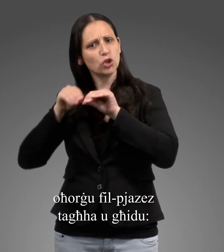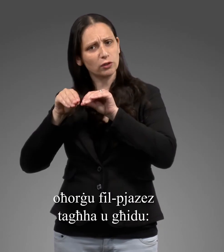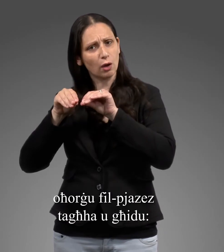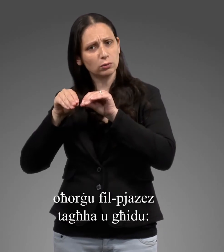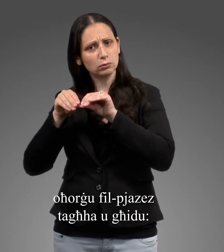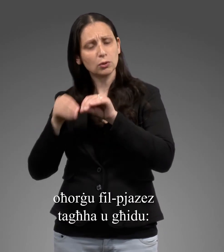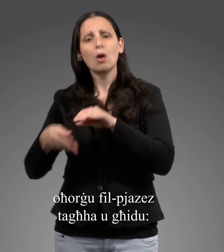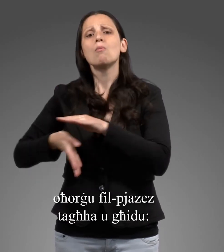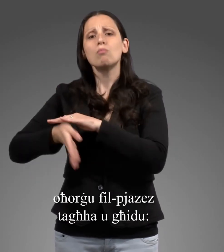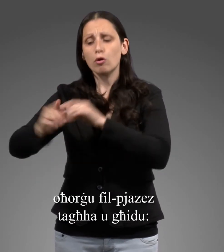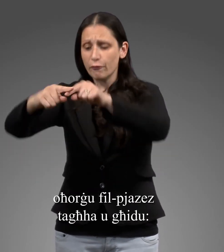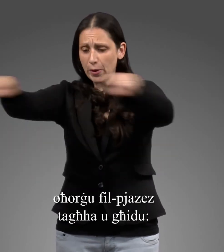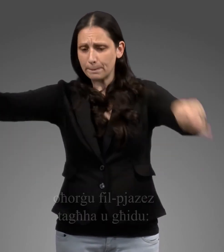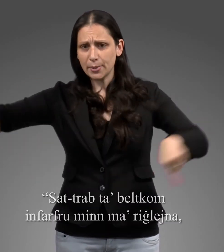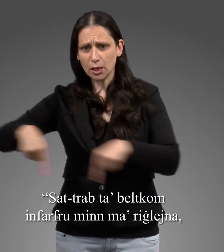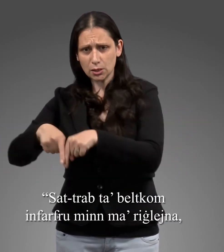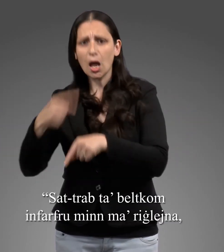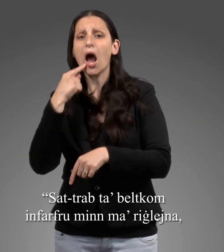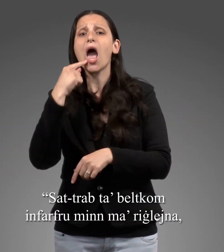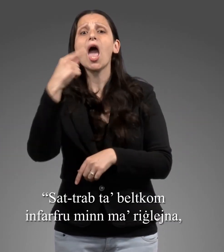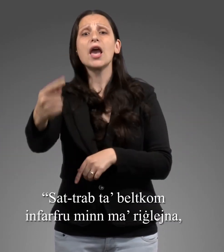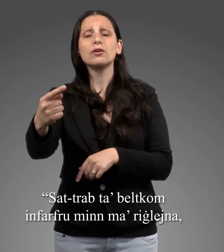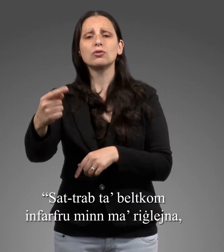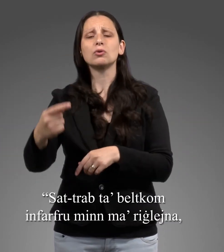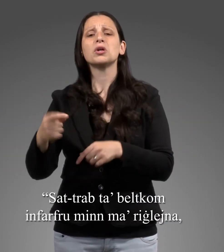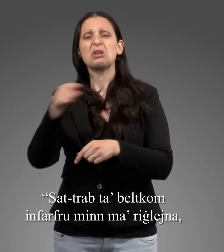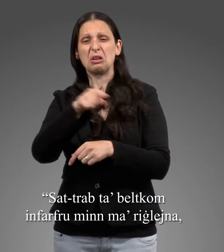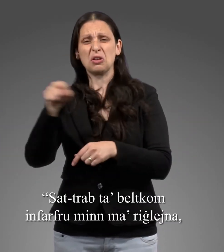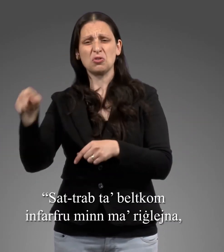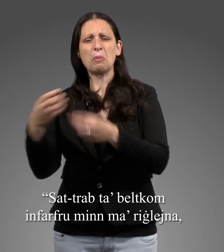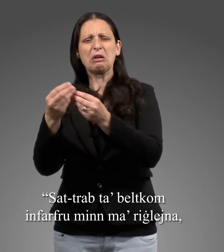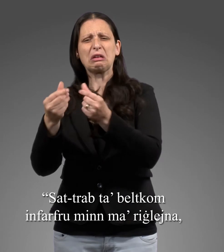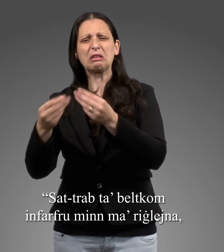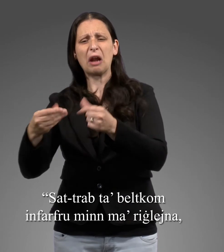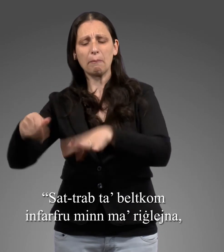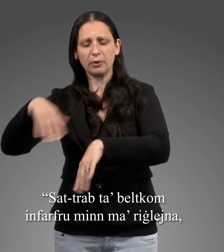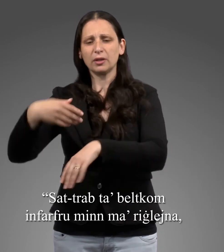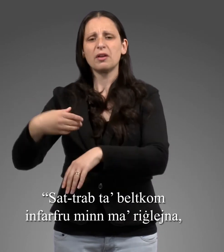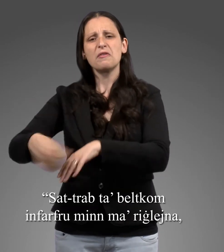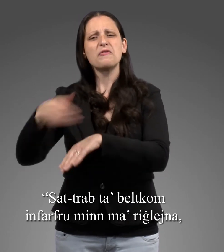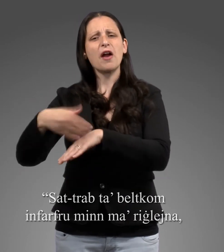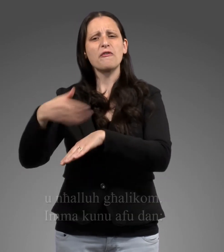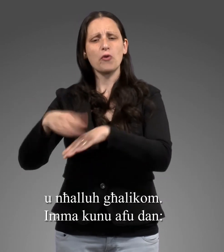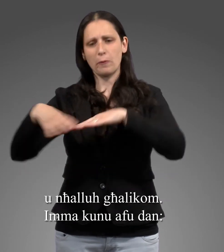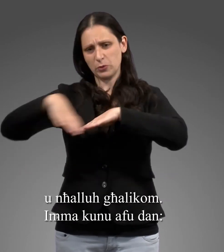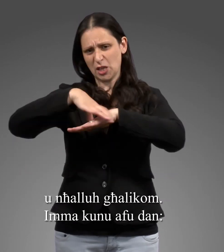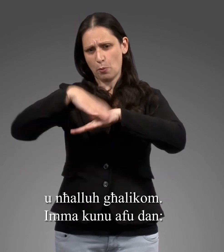oħorġu fil-pjazzetz tagħha u jgħidu sattrab ta' beltkom infarfru minn ma' riġlejna u